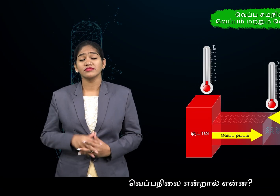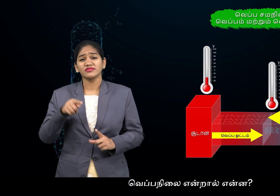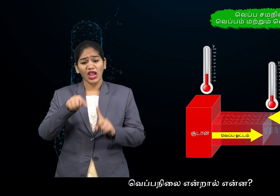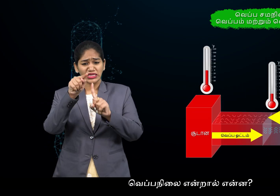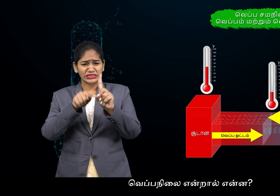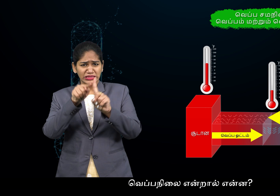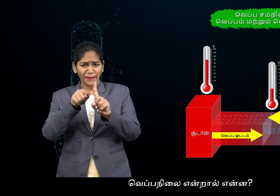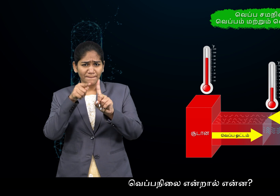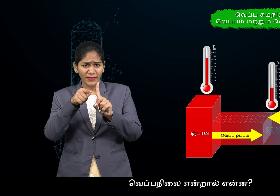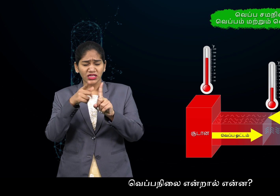வெப்பநிலை என்றால் என்ன?